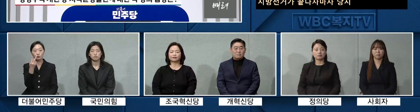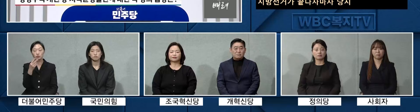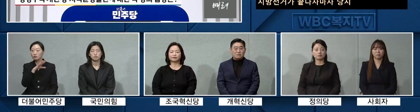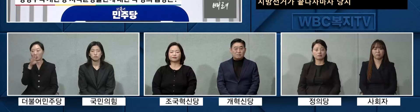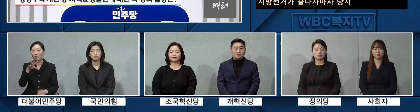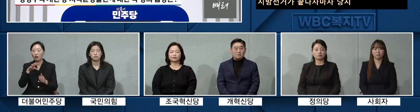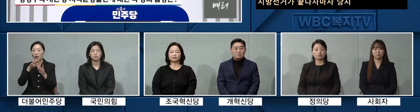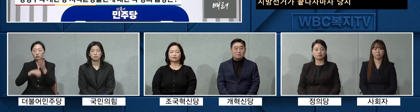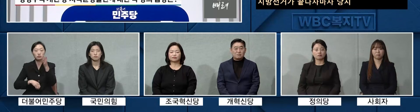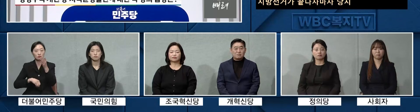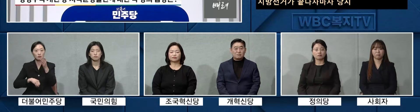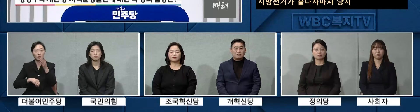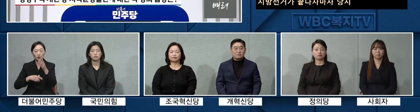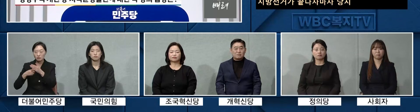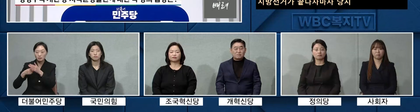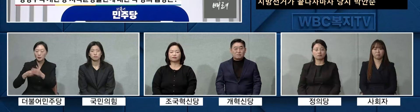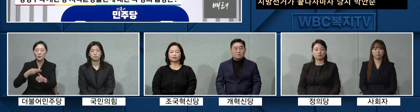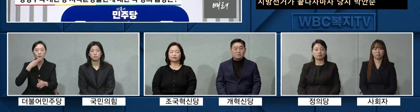했습니다.